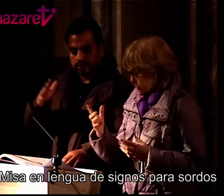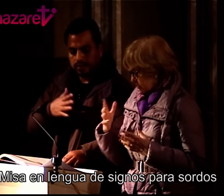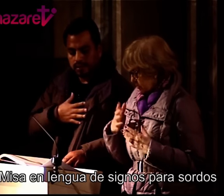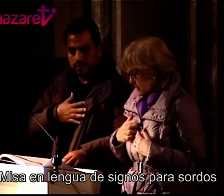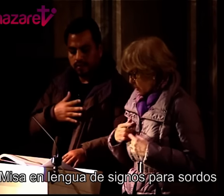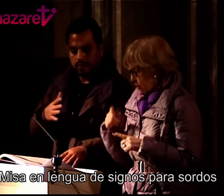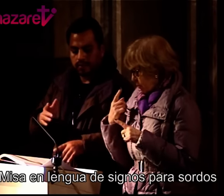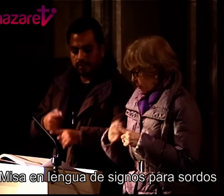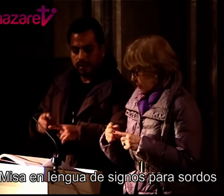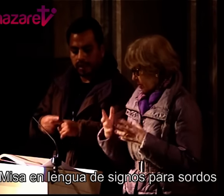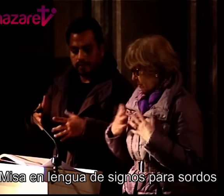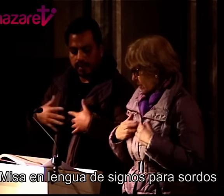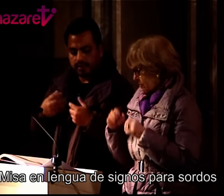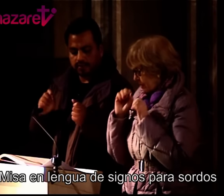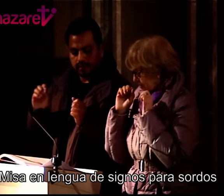Dios mío,